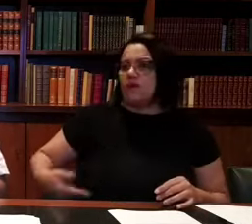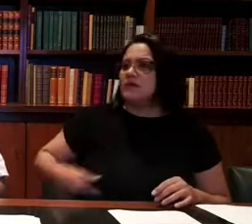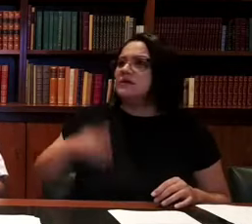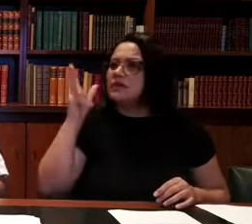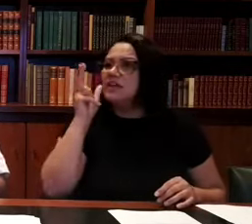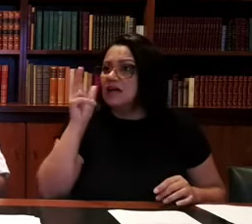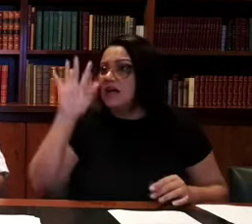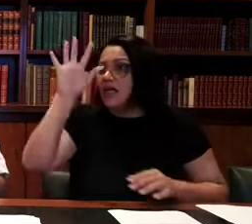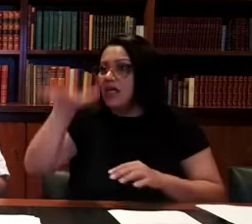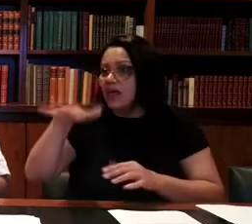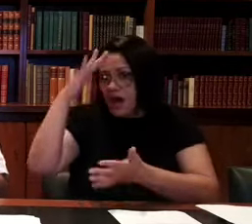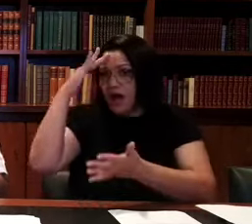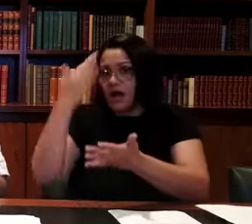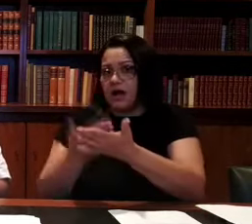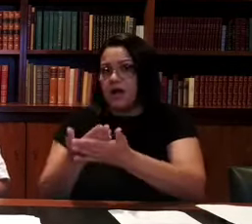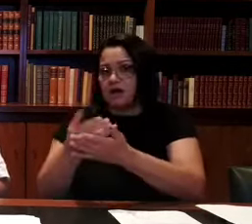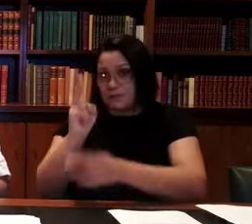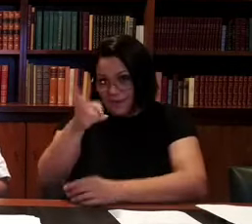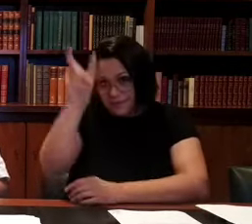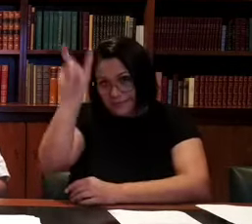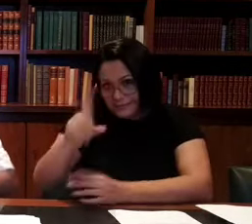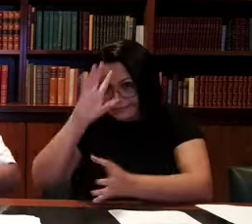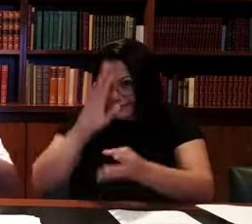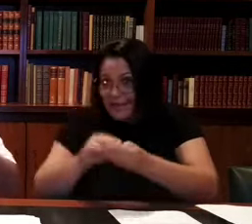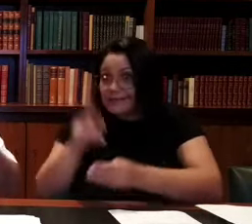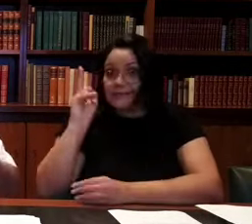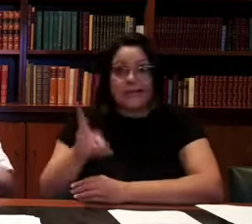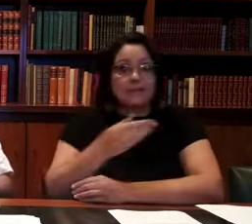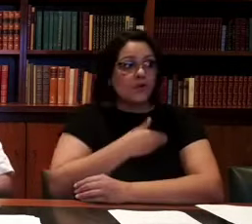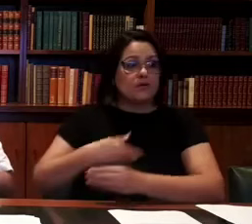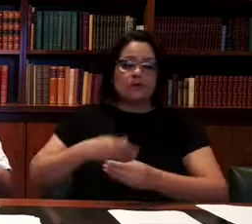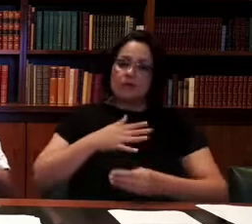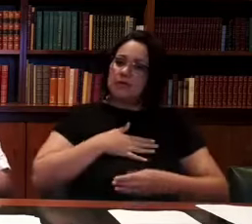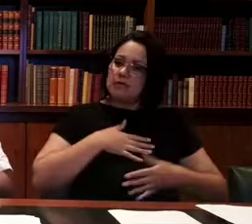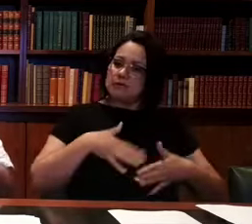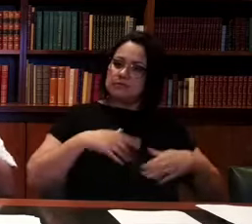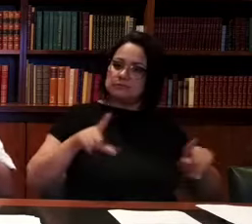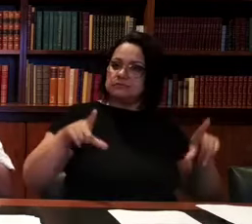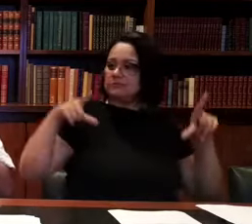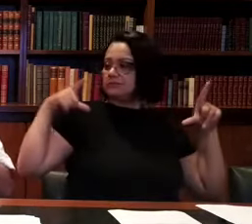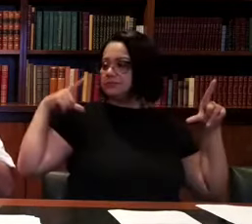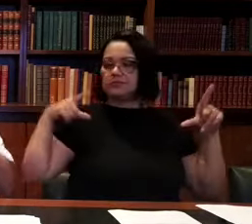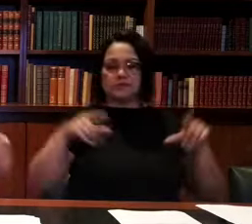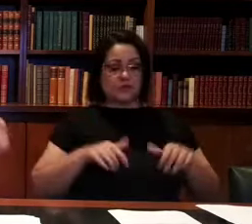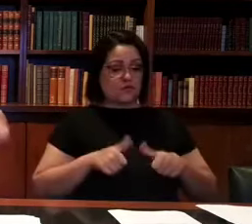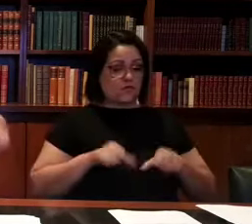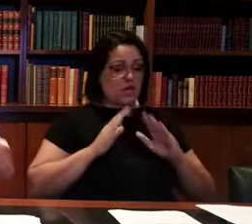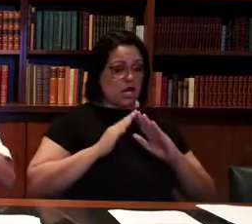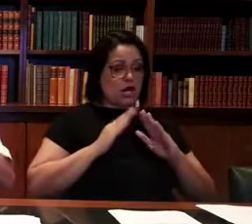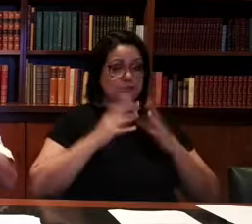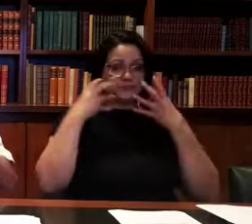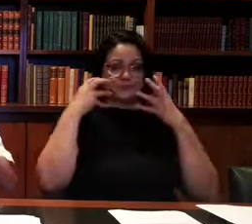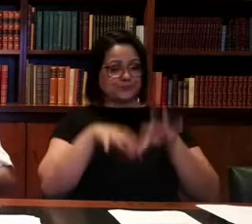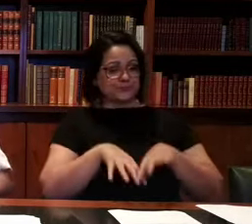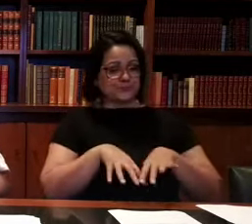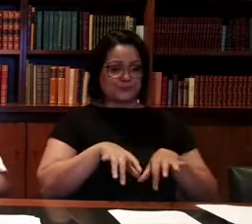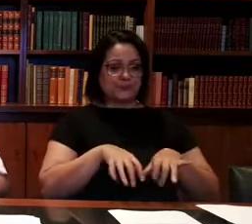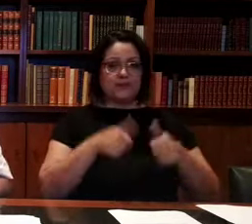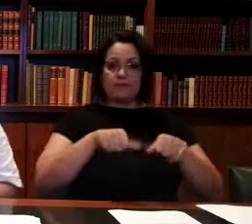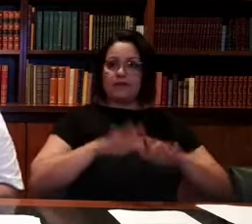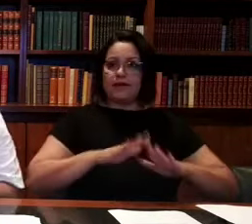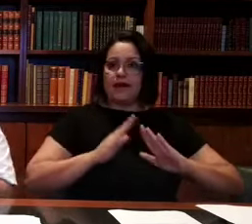parça ouvindo aquele de sempre acerto que gosta de aparecer fica o tempo todo fica em casa bem com a madrinha não fica em